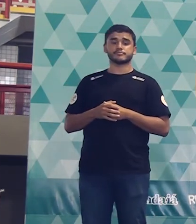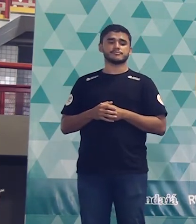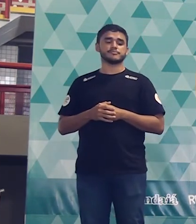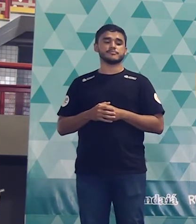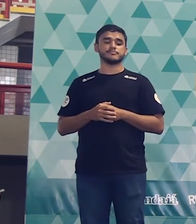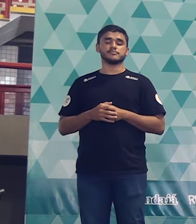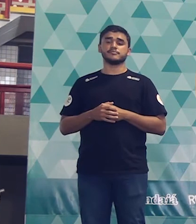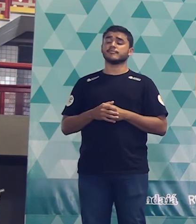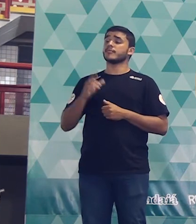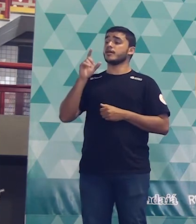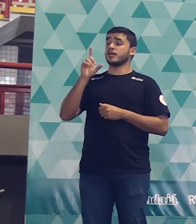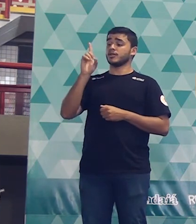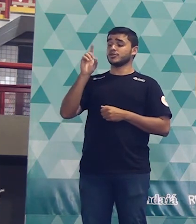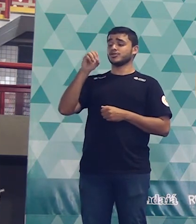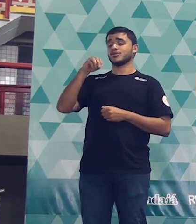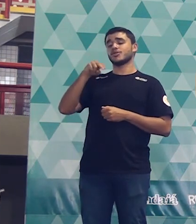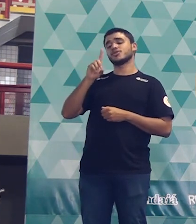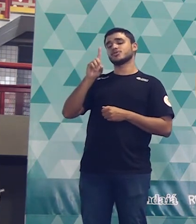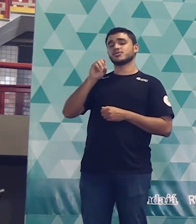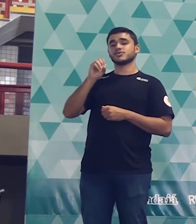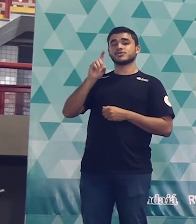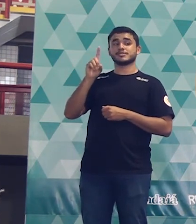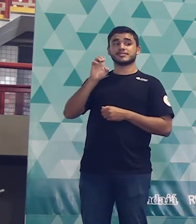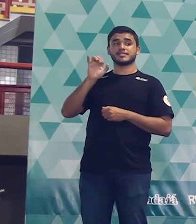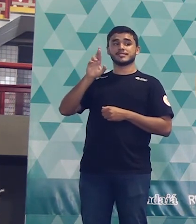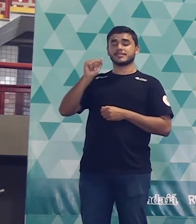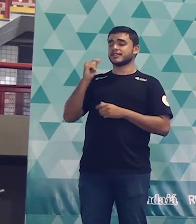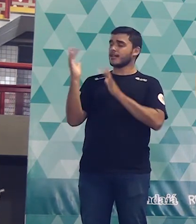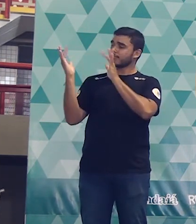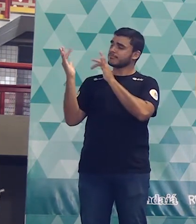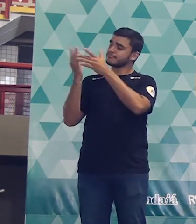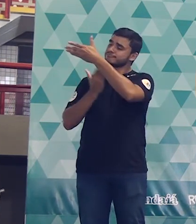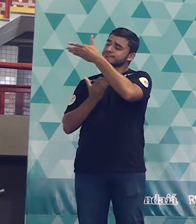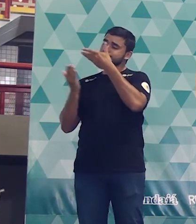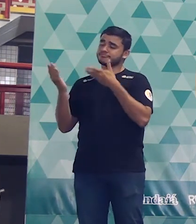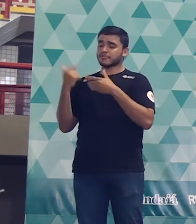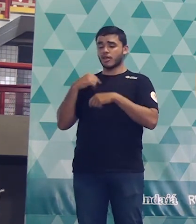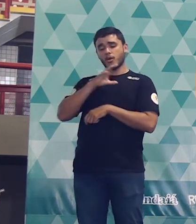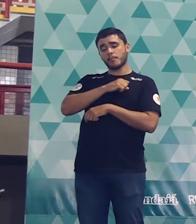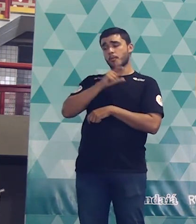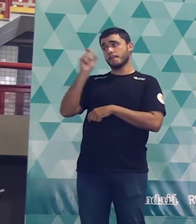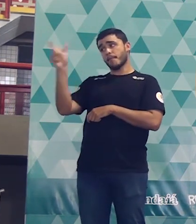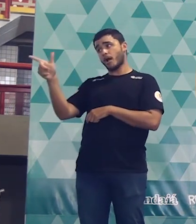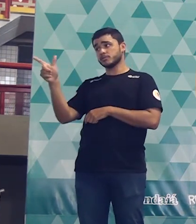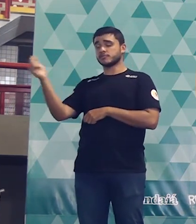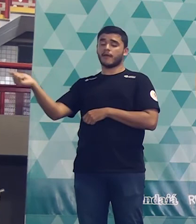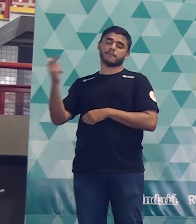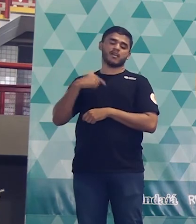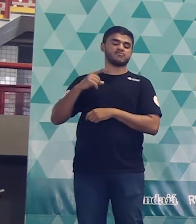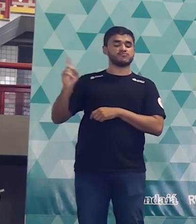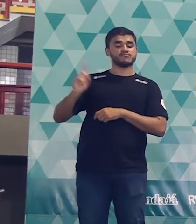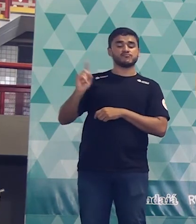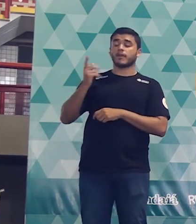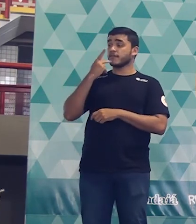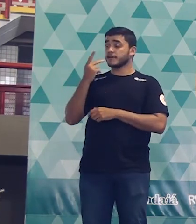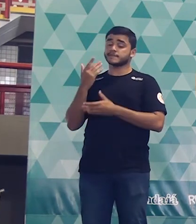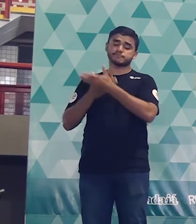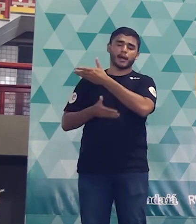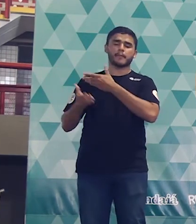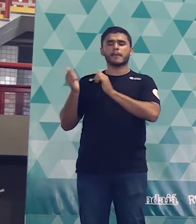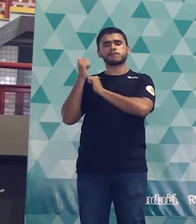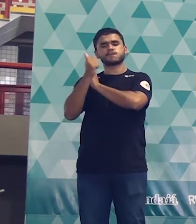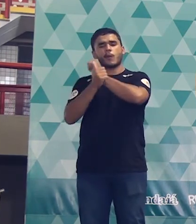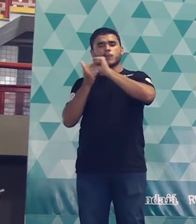Não. A dondonzeira ama o dondonzeiro mais do que etc, né? E entremeando o diálogo, longos